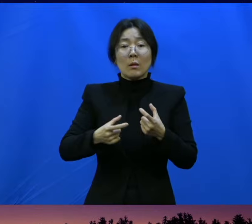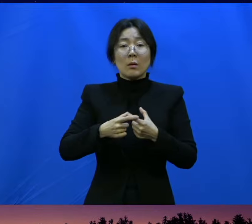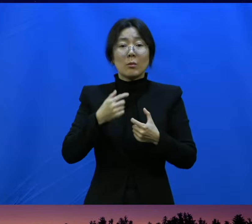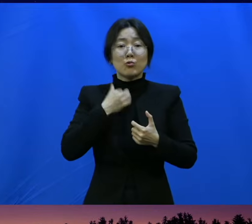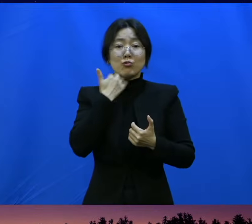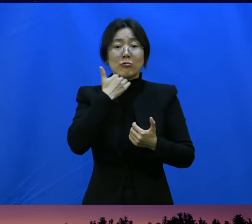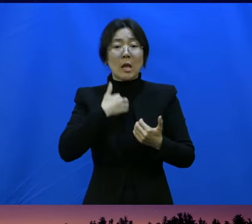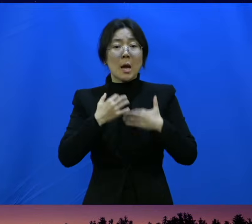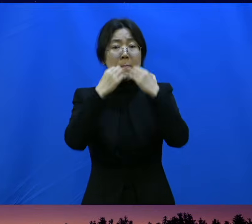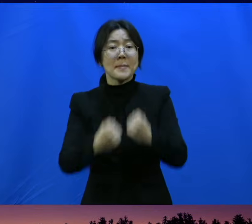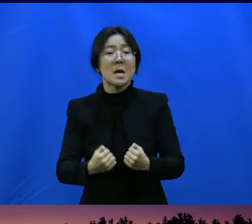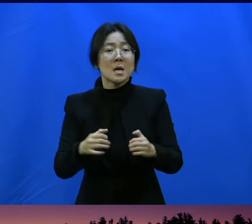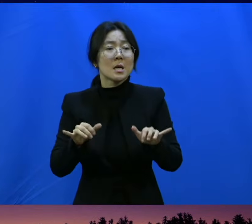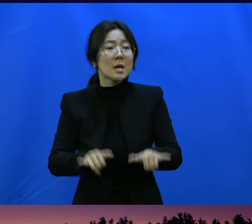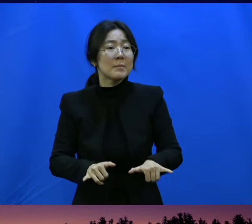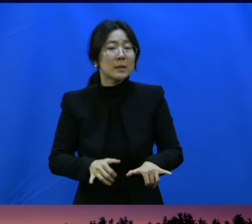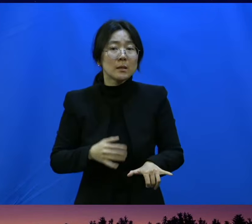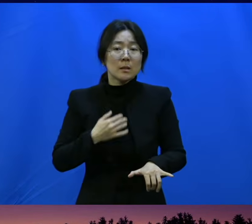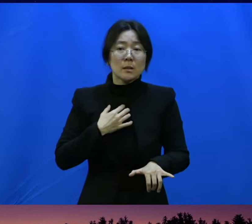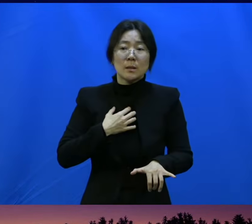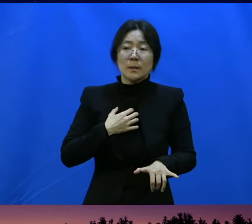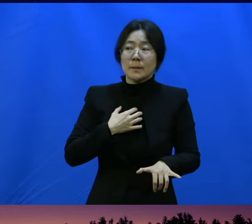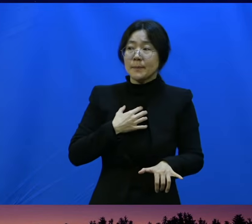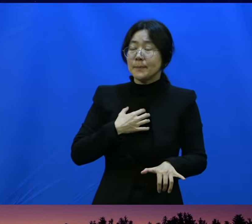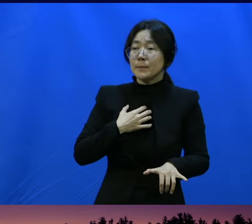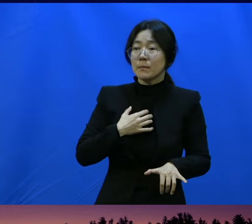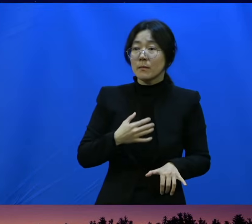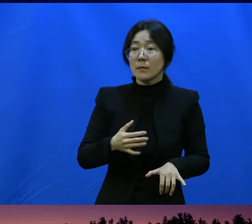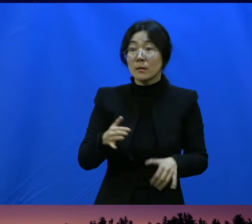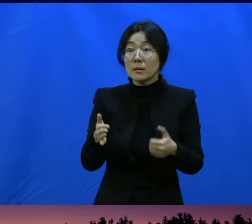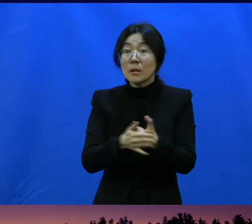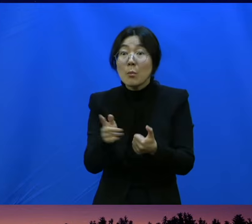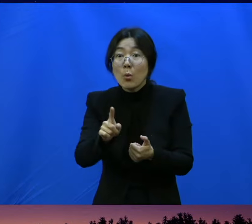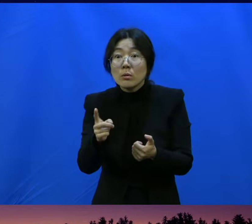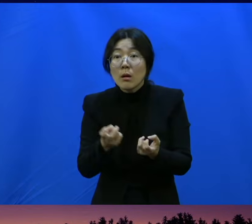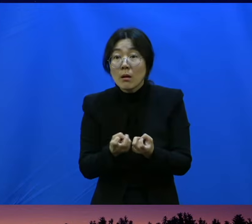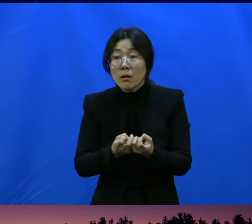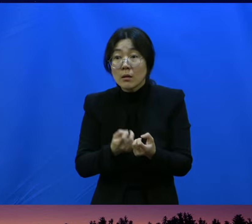사울은 다윗을 죽이려고 작정을 합니다. 군사 3,000을 풀어요.